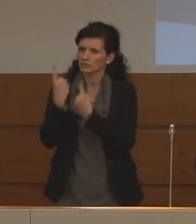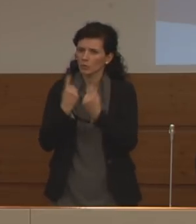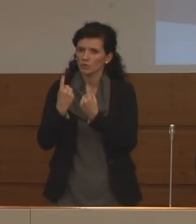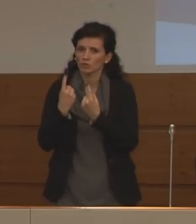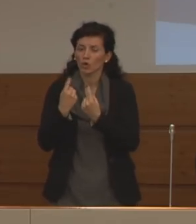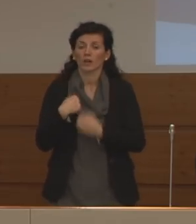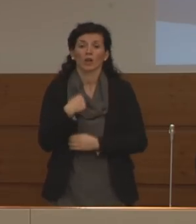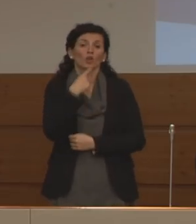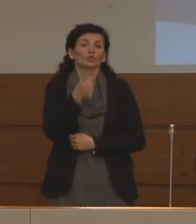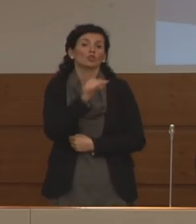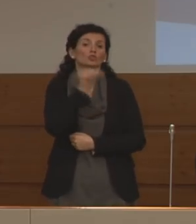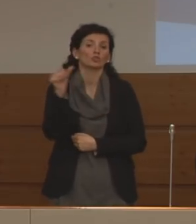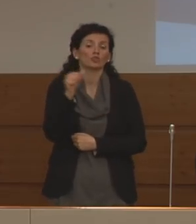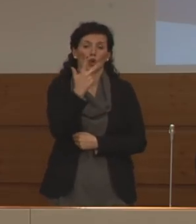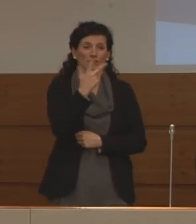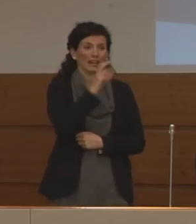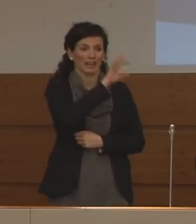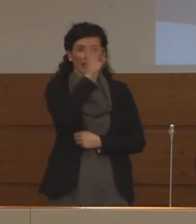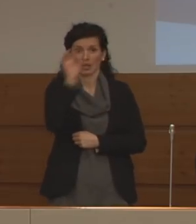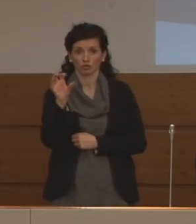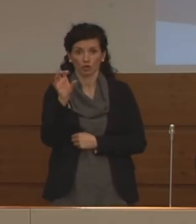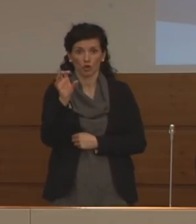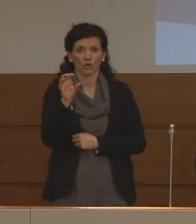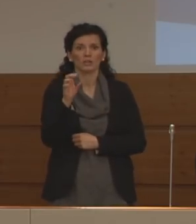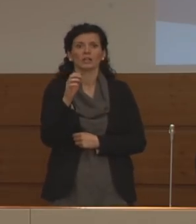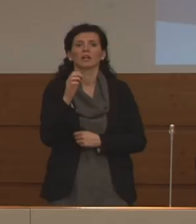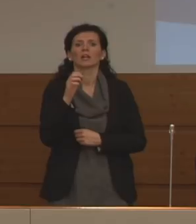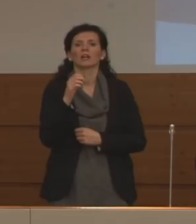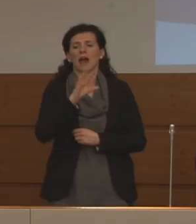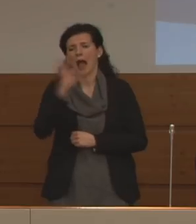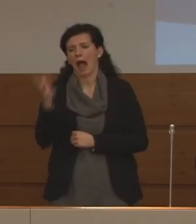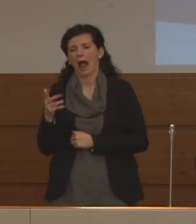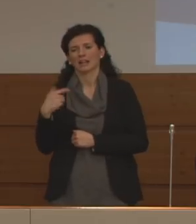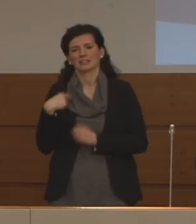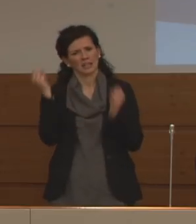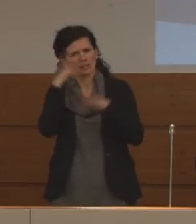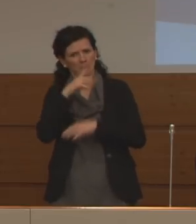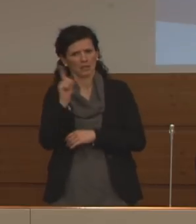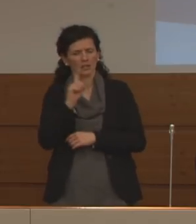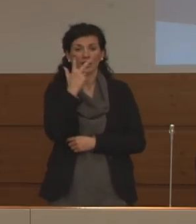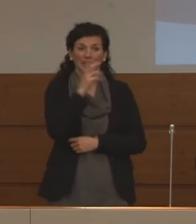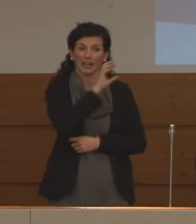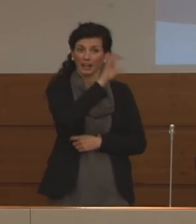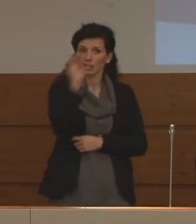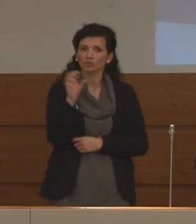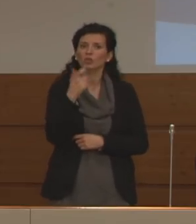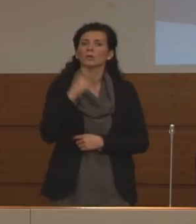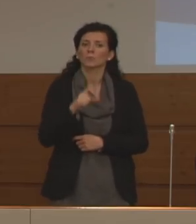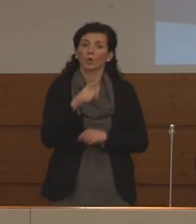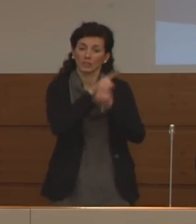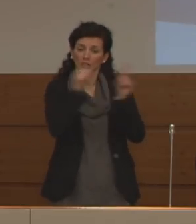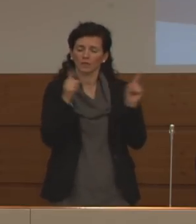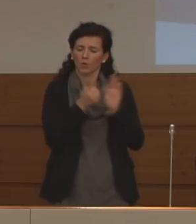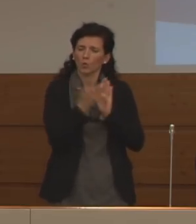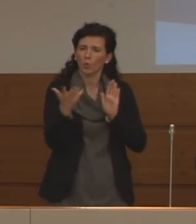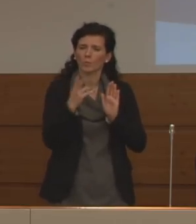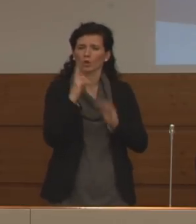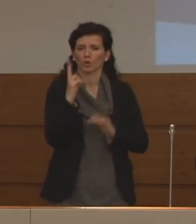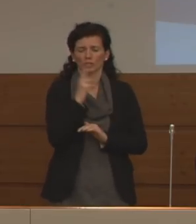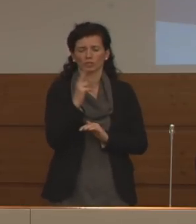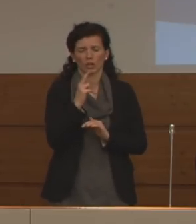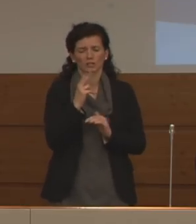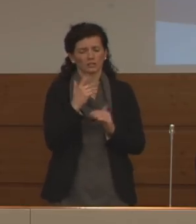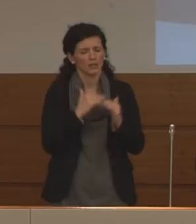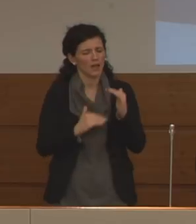il prezzo maggiore in termini di decessi ma le altre non sono certo delle figlie